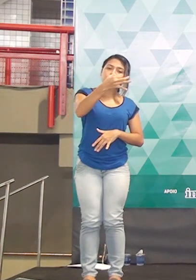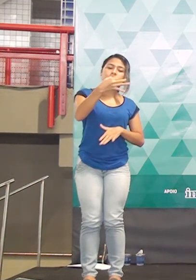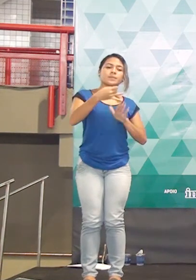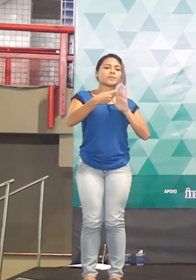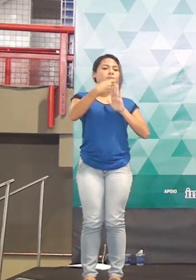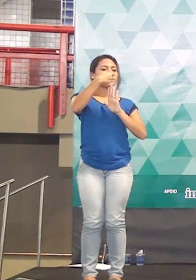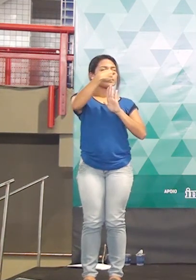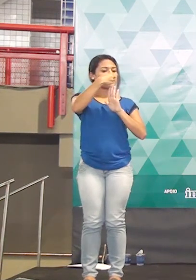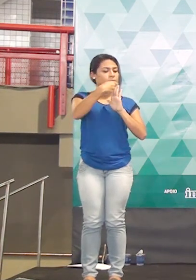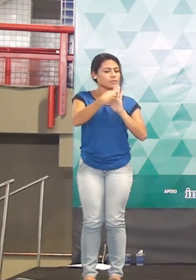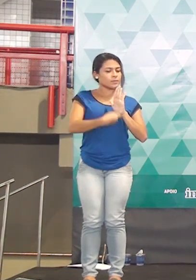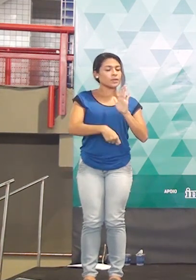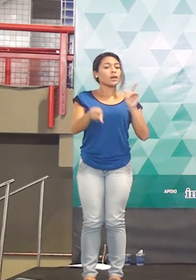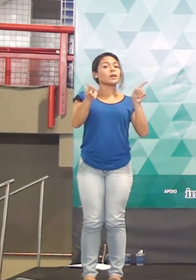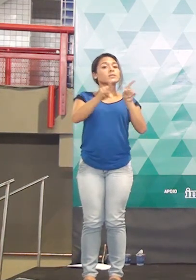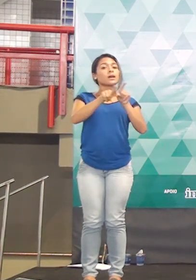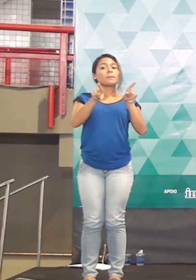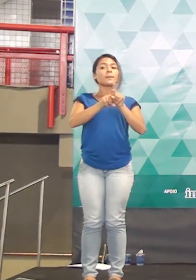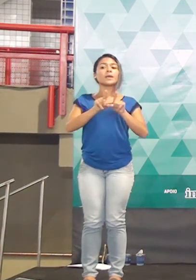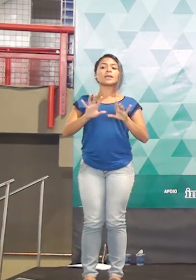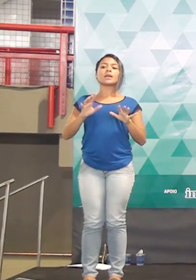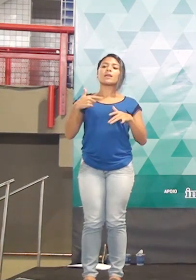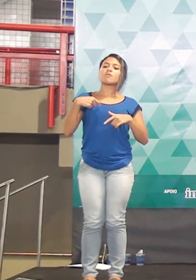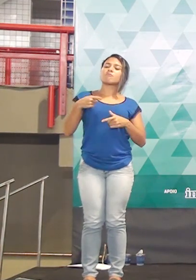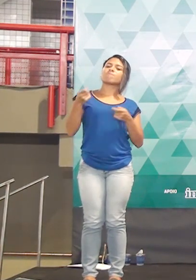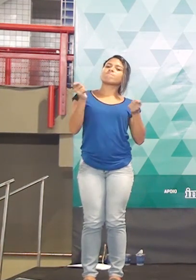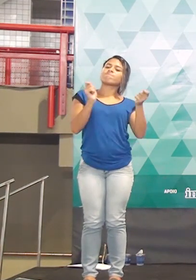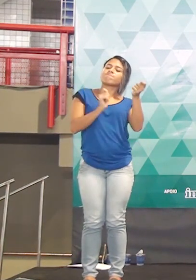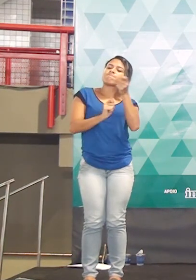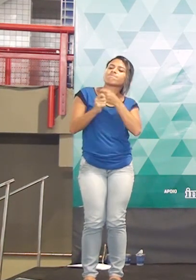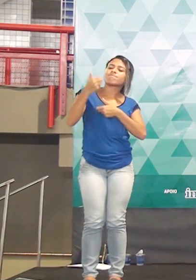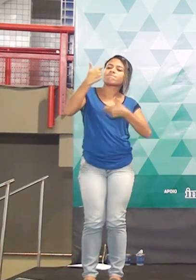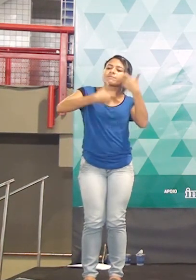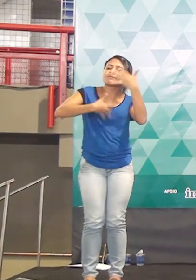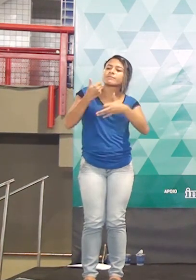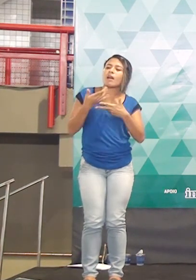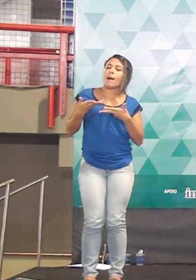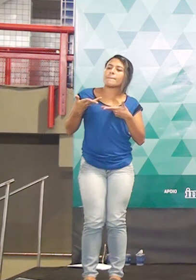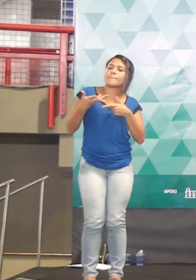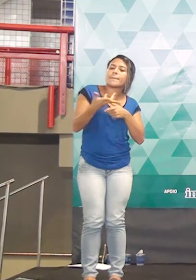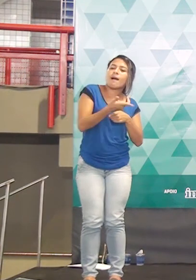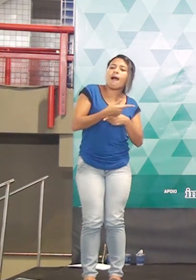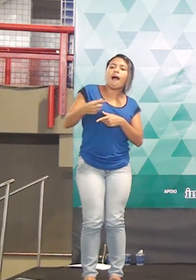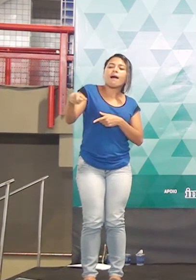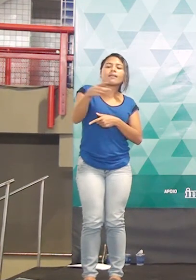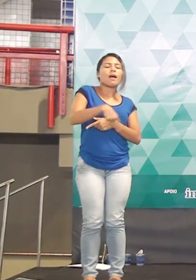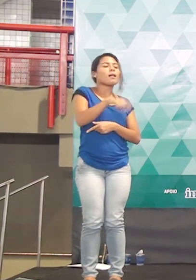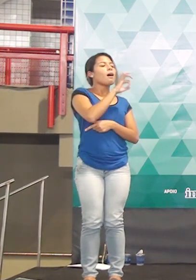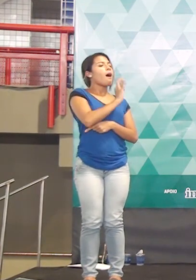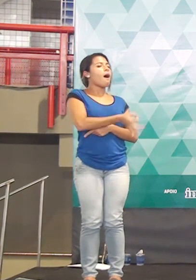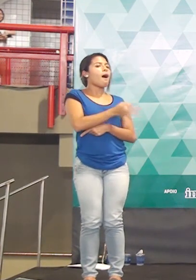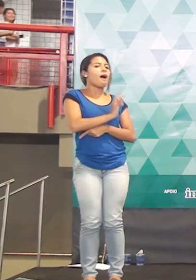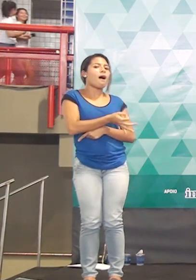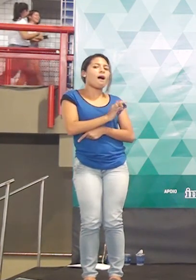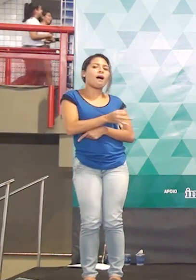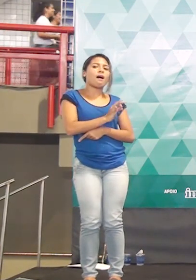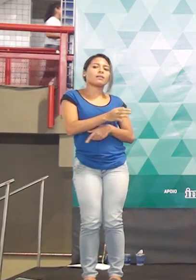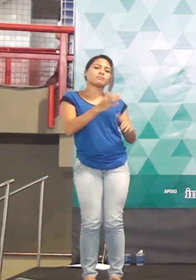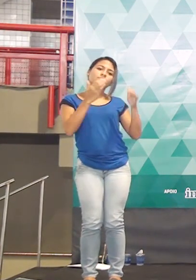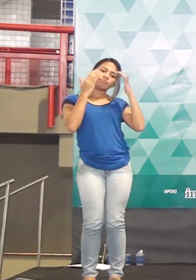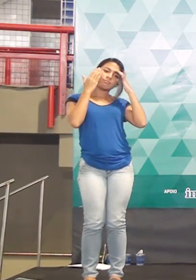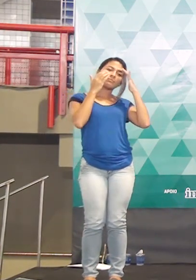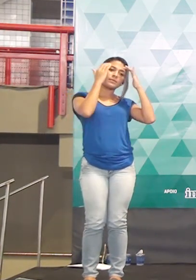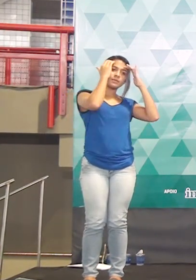vai convencer o leitor de que você está certo, tá? Isso é que se chama de processo de